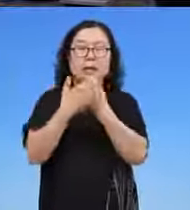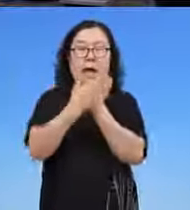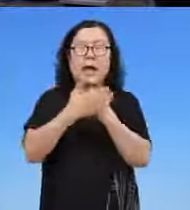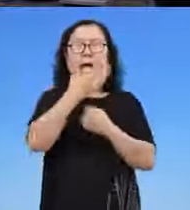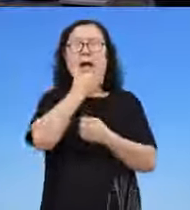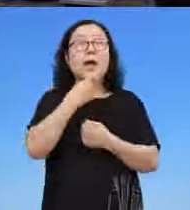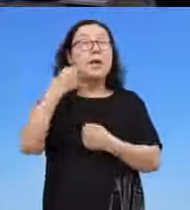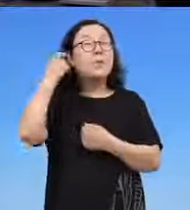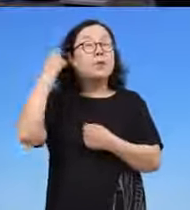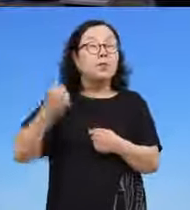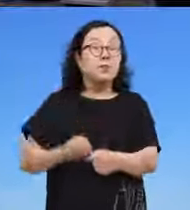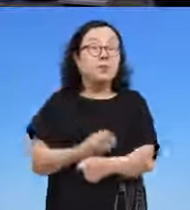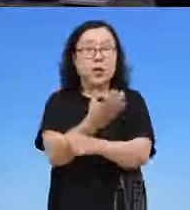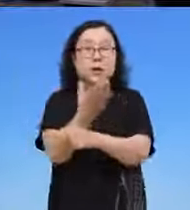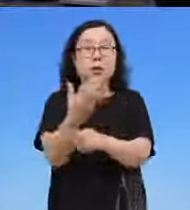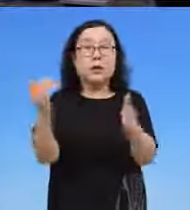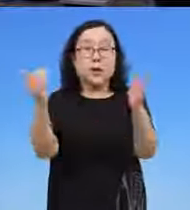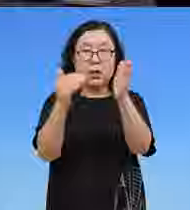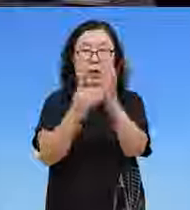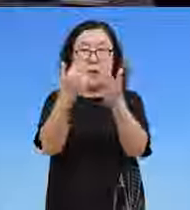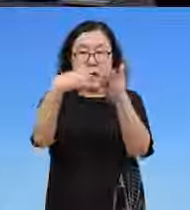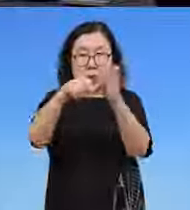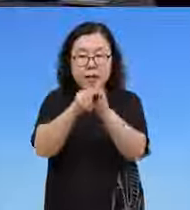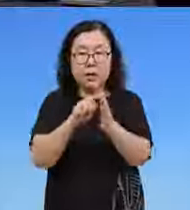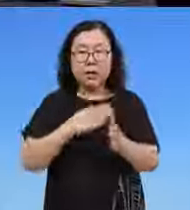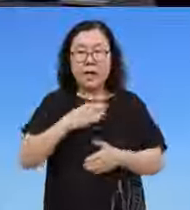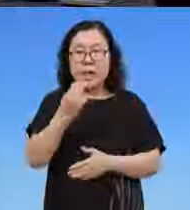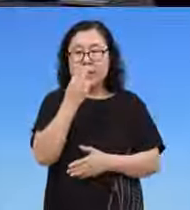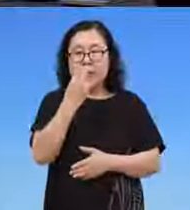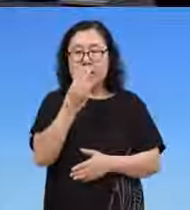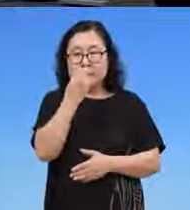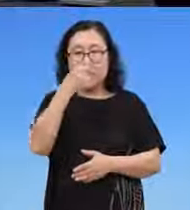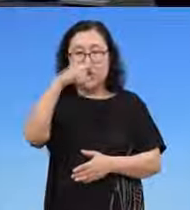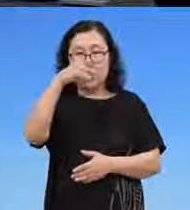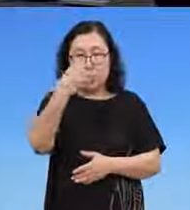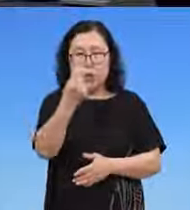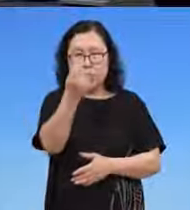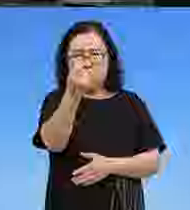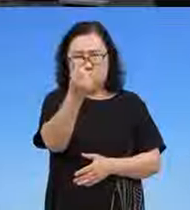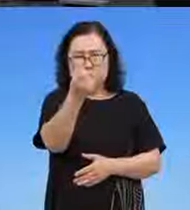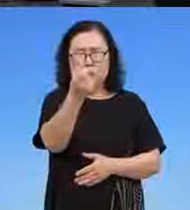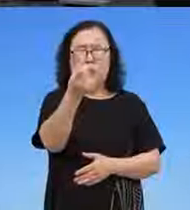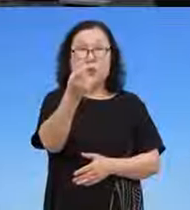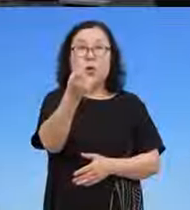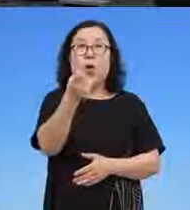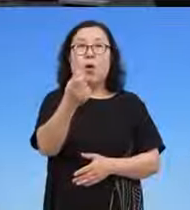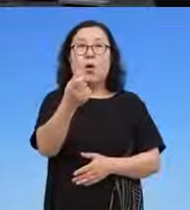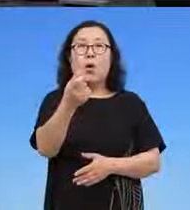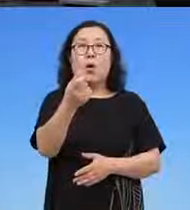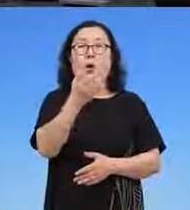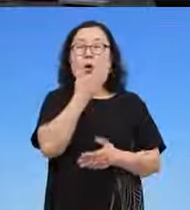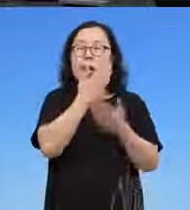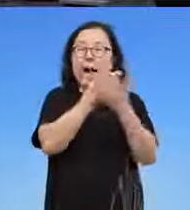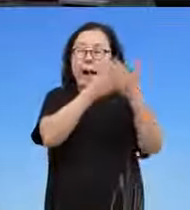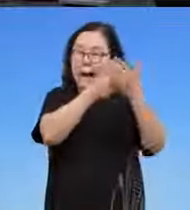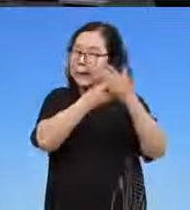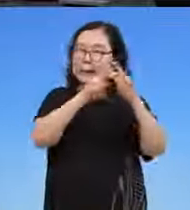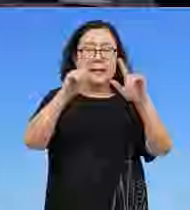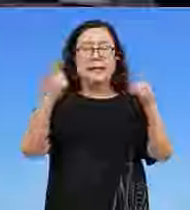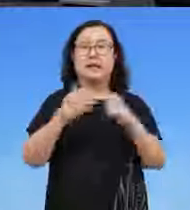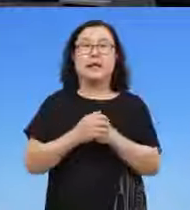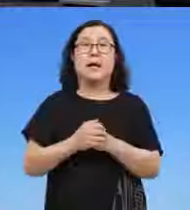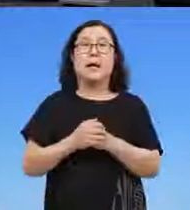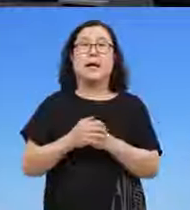마치려 하면은 나의 생명조차 조금도 귀한 것으로 여기지 아니하노라. 여러분, 지금 사도 바울이 자기 앞에 지금 사역을